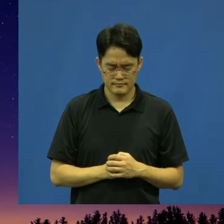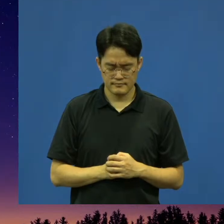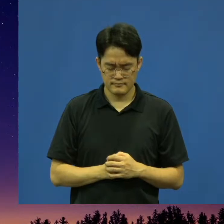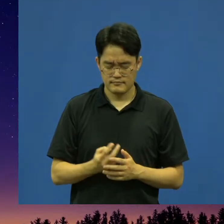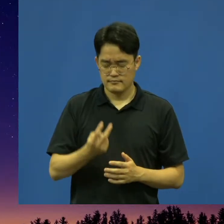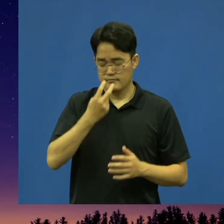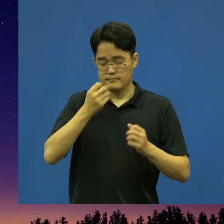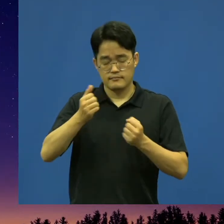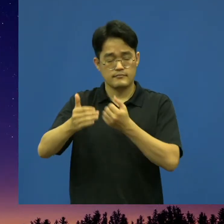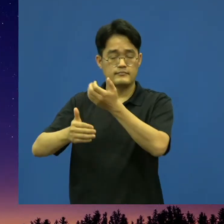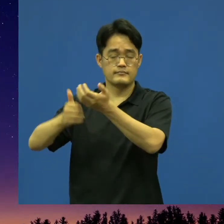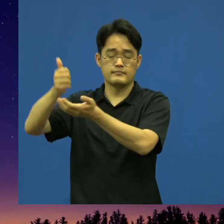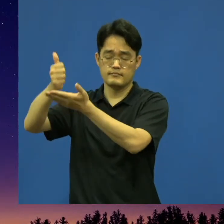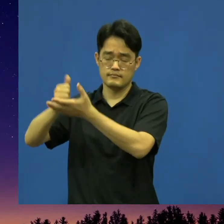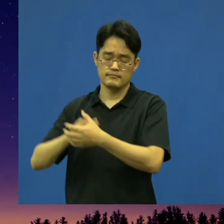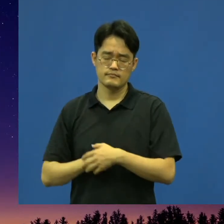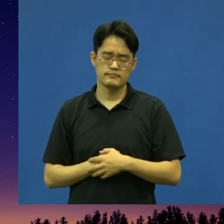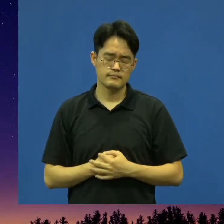살아계신 하나님,